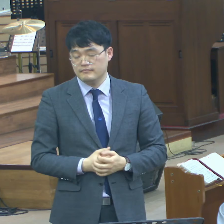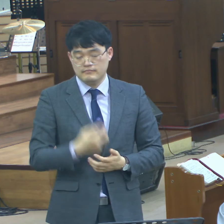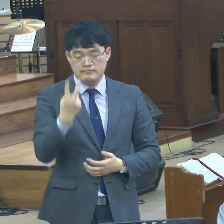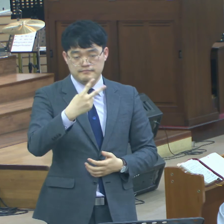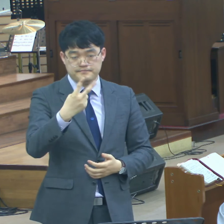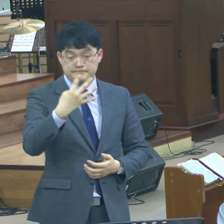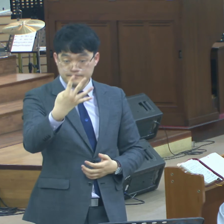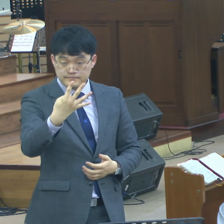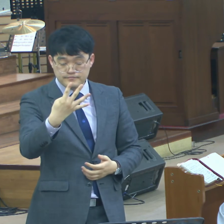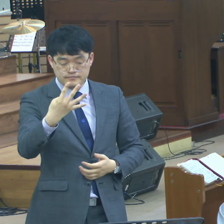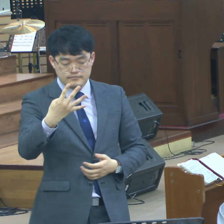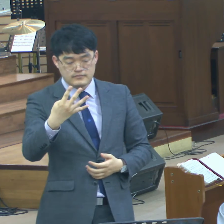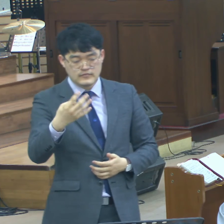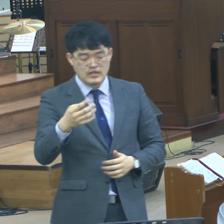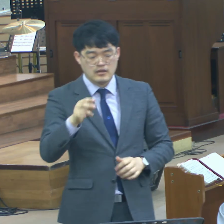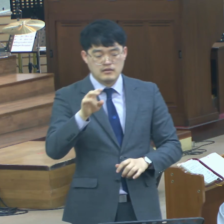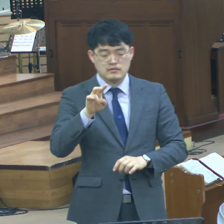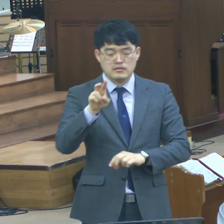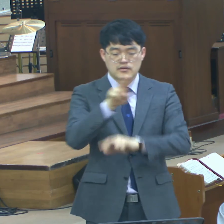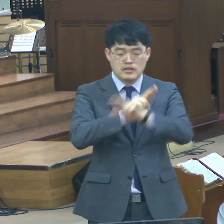2004년 네덜란드 영화 제작자